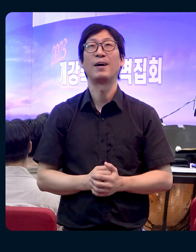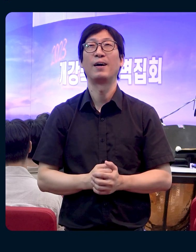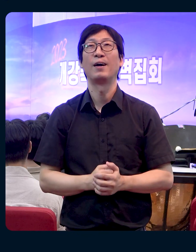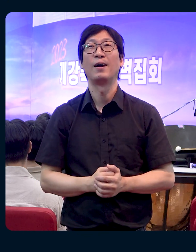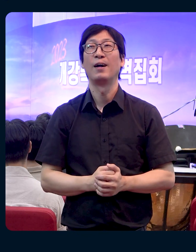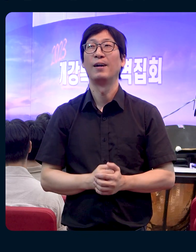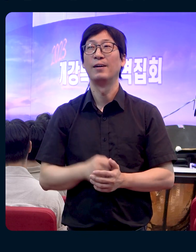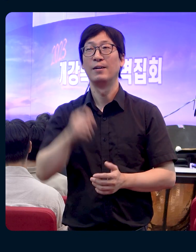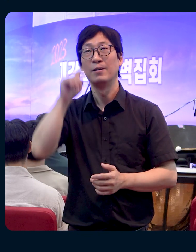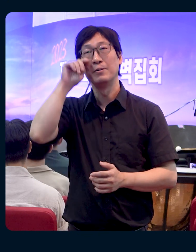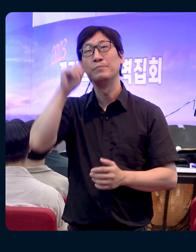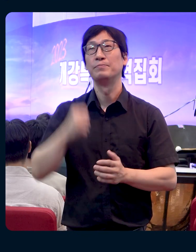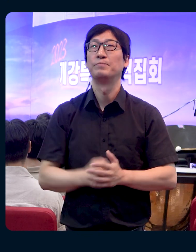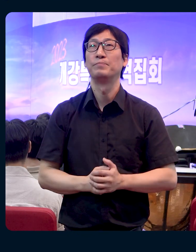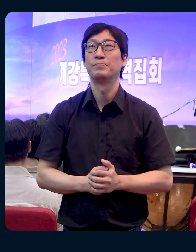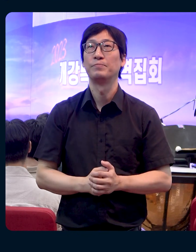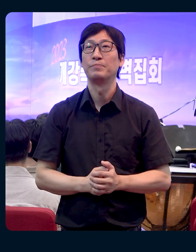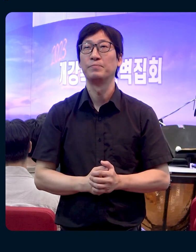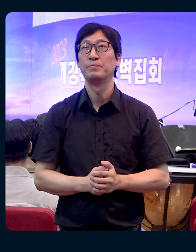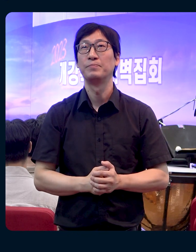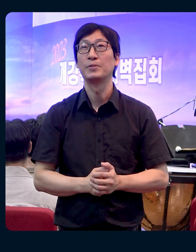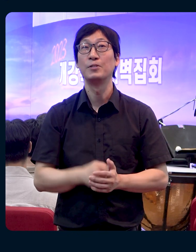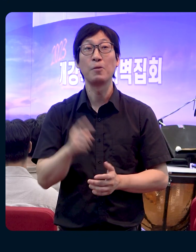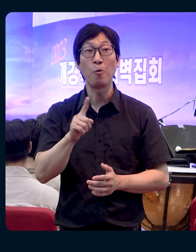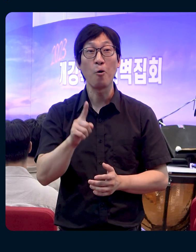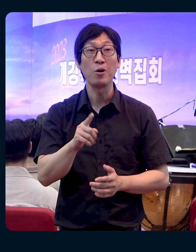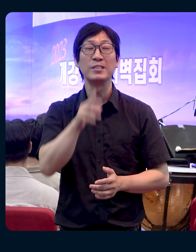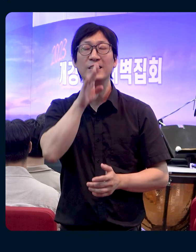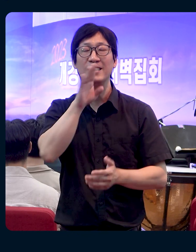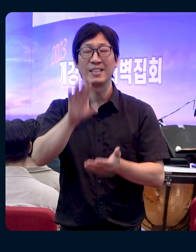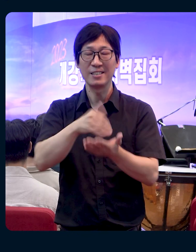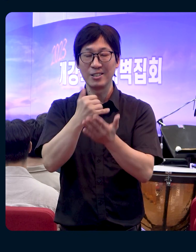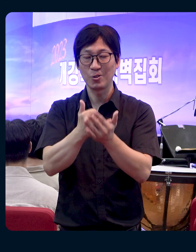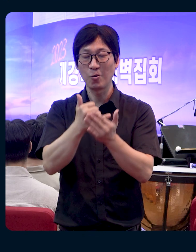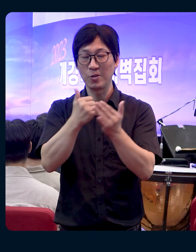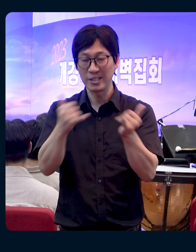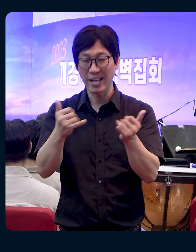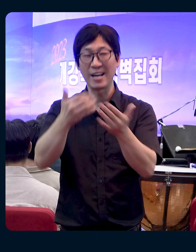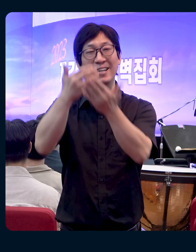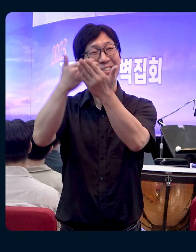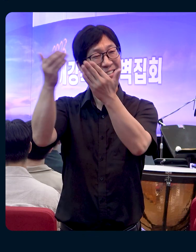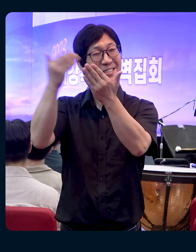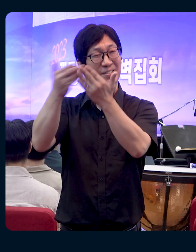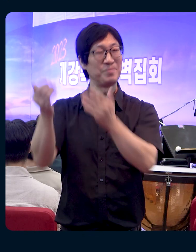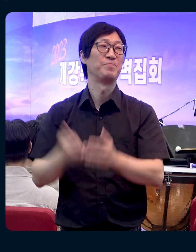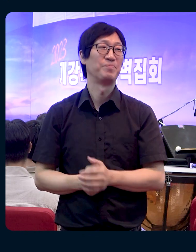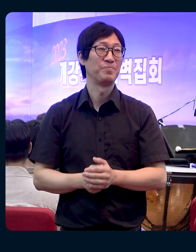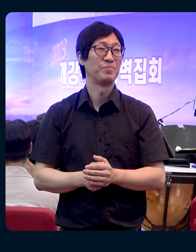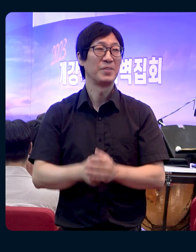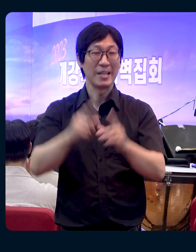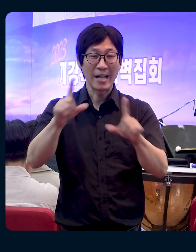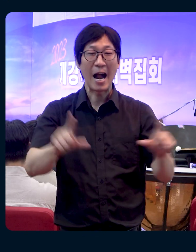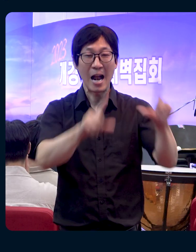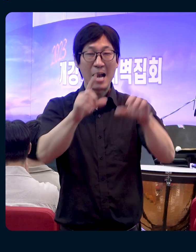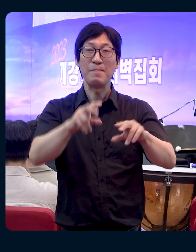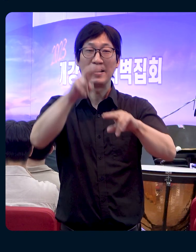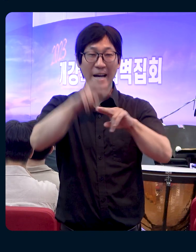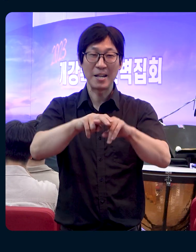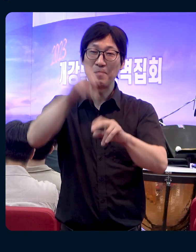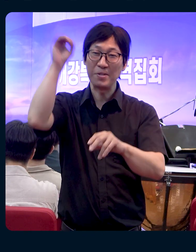출세하고 상관없이 빛을 발할 수 있다는 거예요. 그게 참된 그리스도인의 스케치에 들어가는 생업의 현장에서 빛을 발하라의